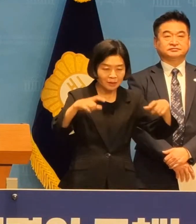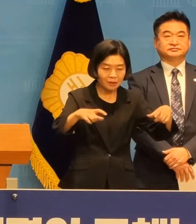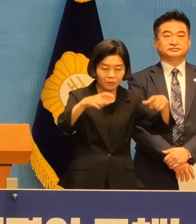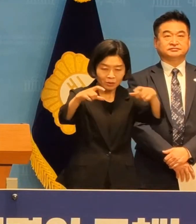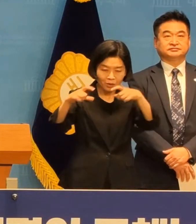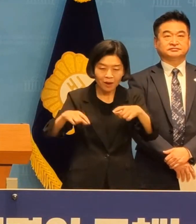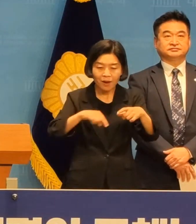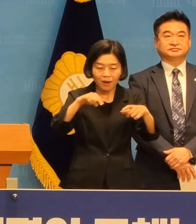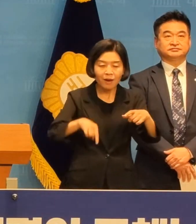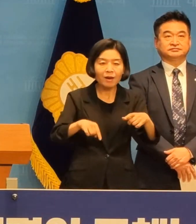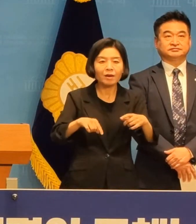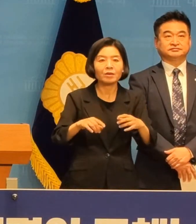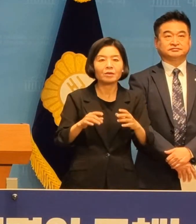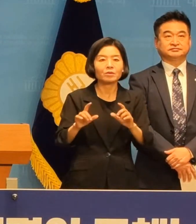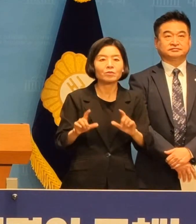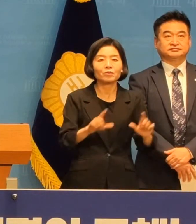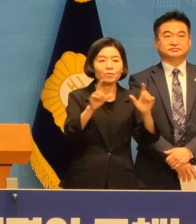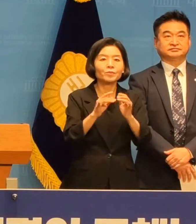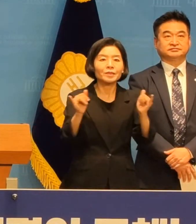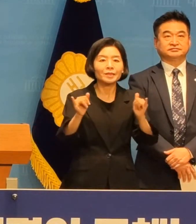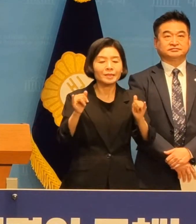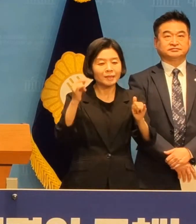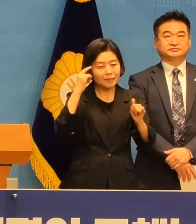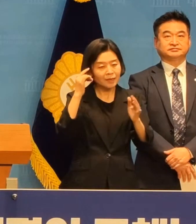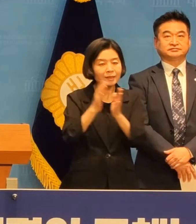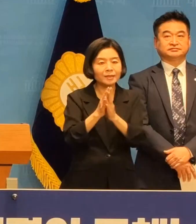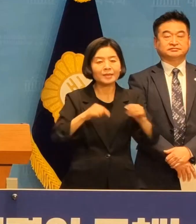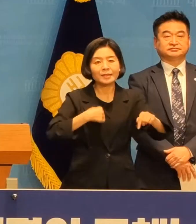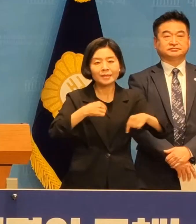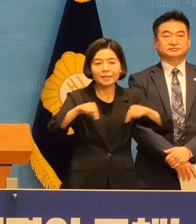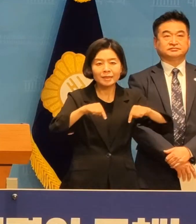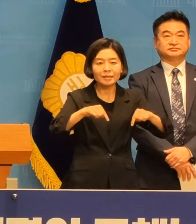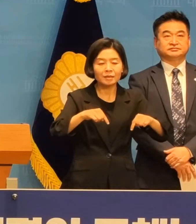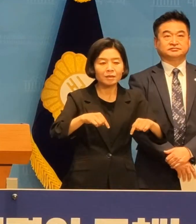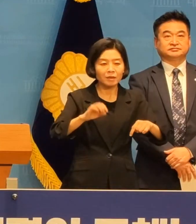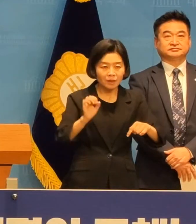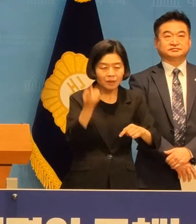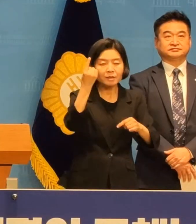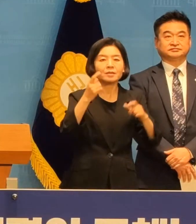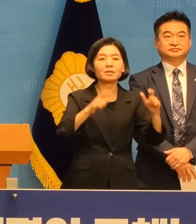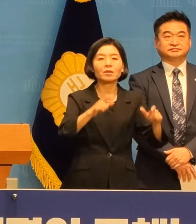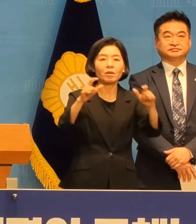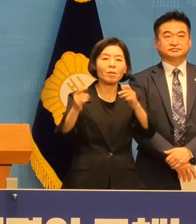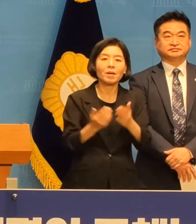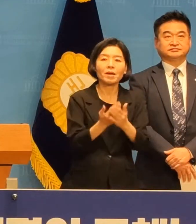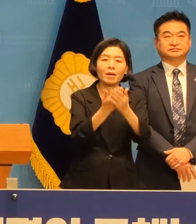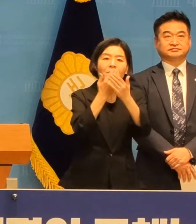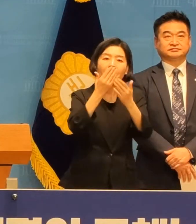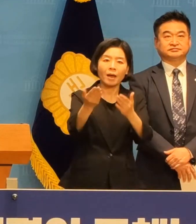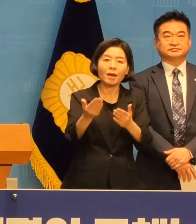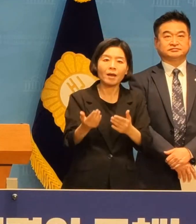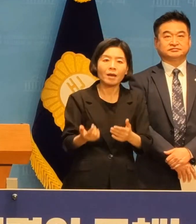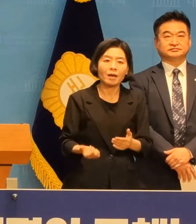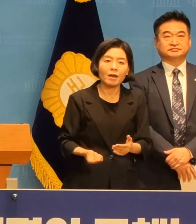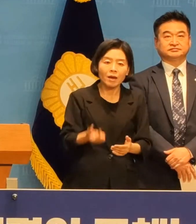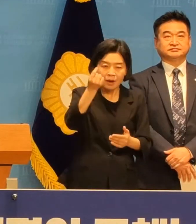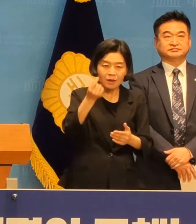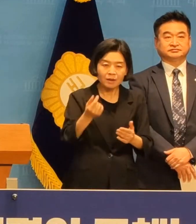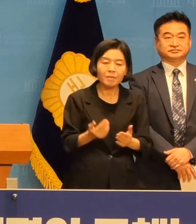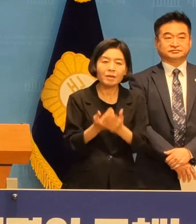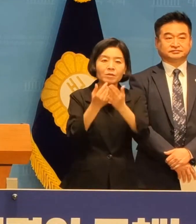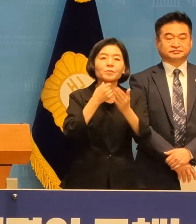사회에서도 주민자치를 통한 지역 발전이 이루어질 수 있도록 또 조속히 이루어질 수 있도록 바람하지 않습니다.